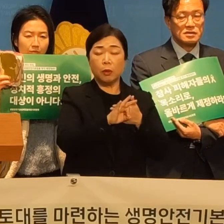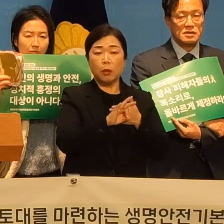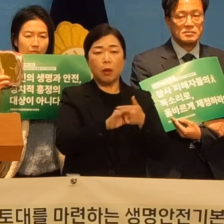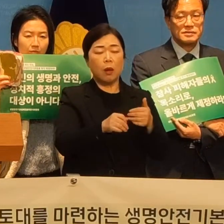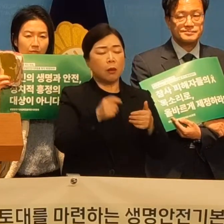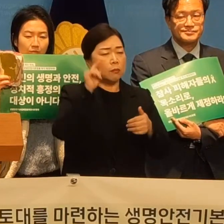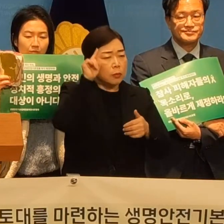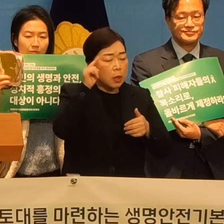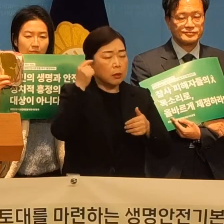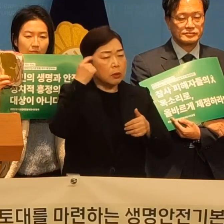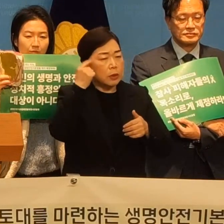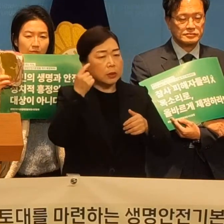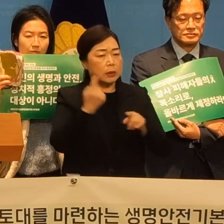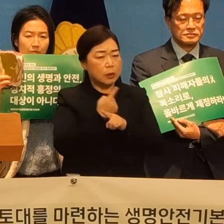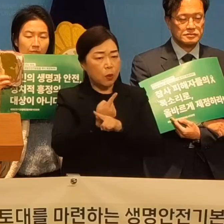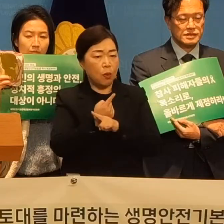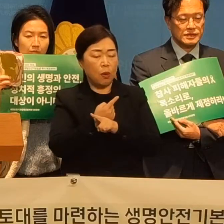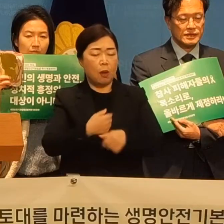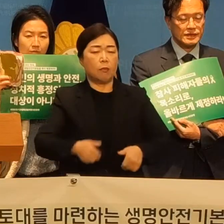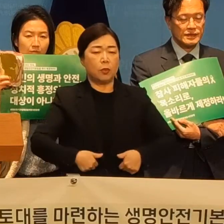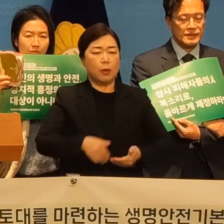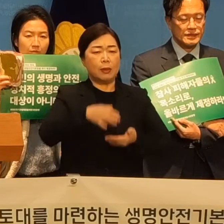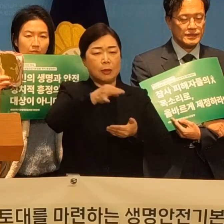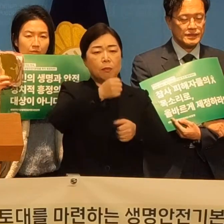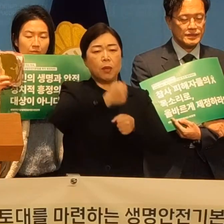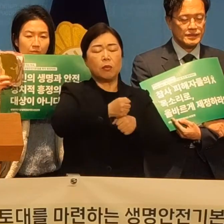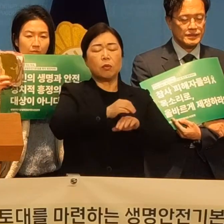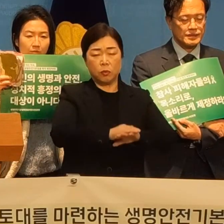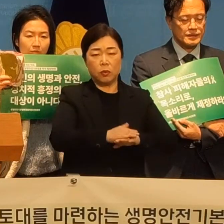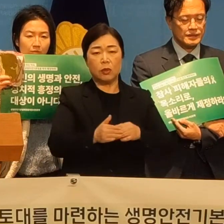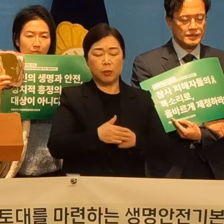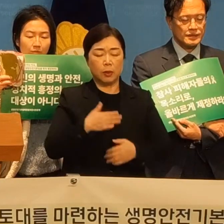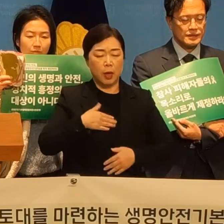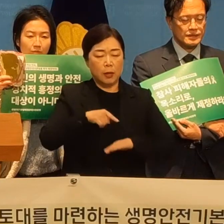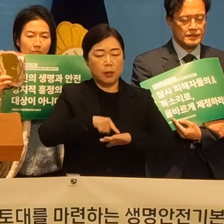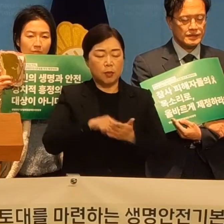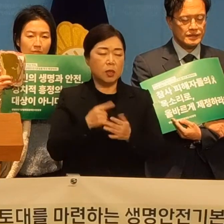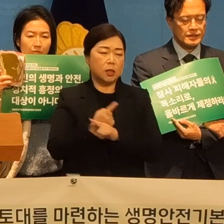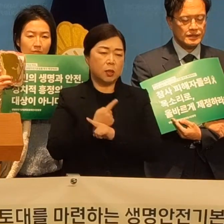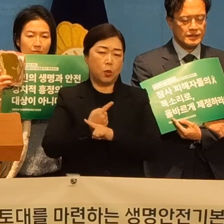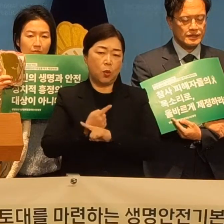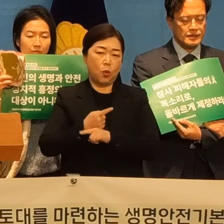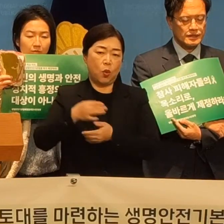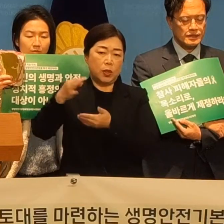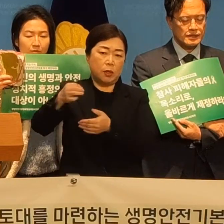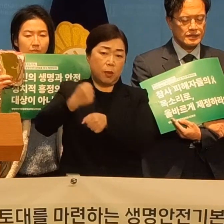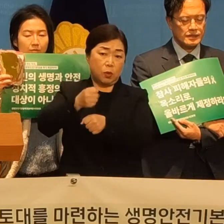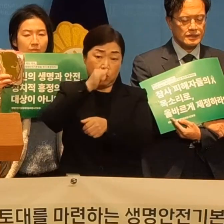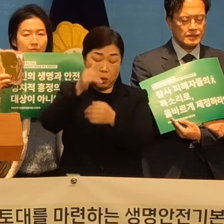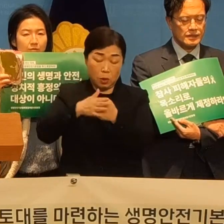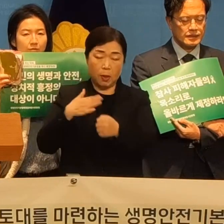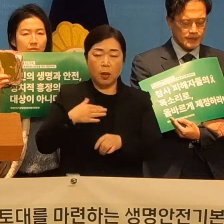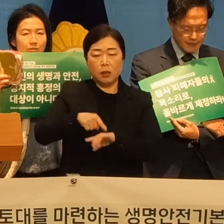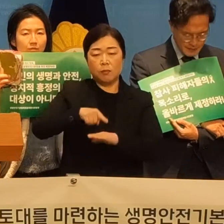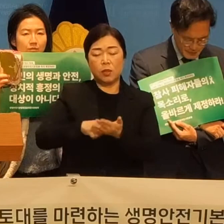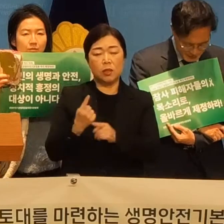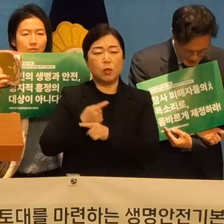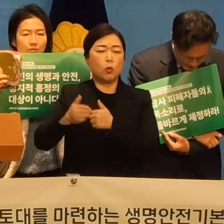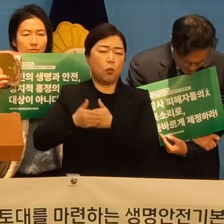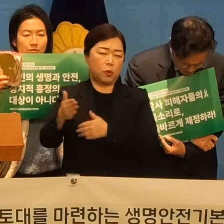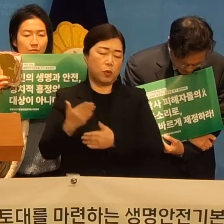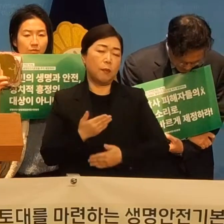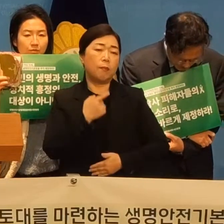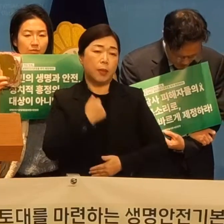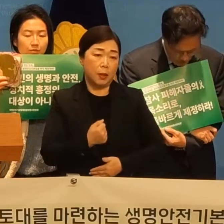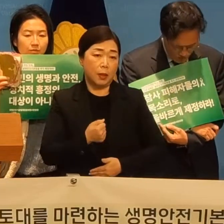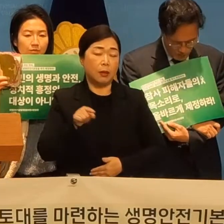트라우마 치유를 위해 기부한 기금을 통해서 제가 심리치료를 받을 수 있었습니다. 이렇듯 산업재해 유가족에 대한